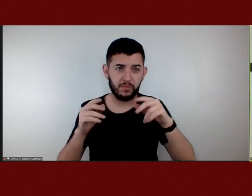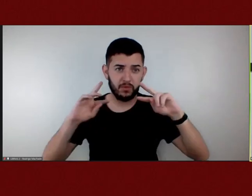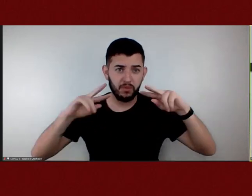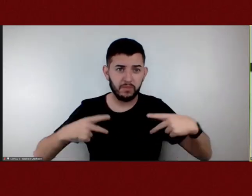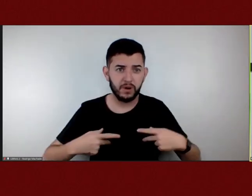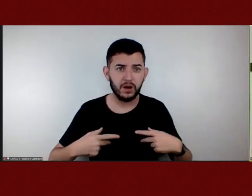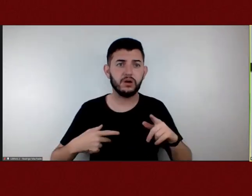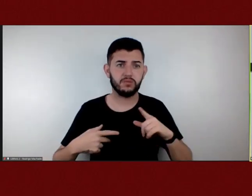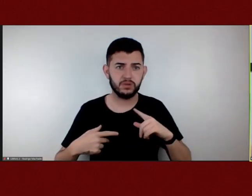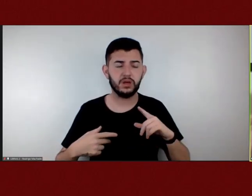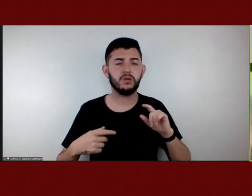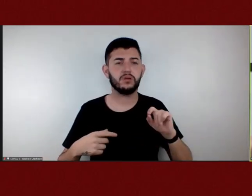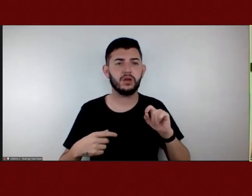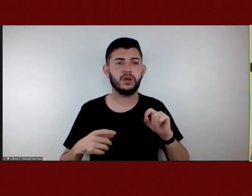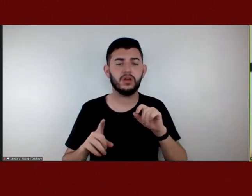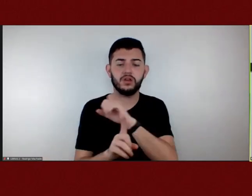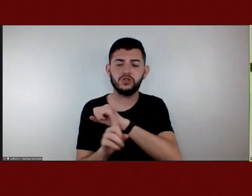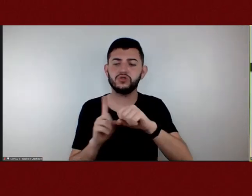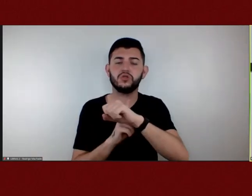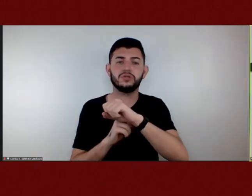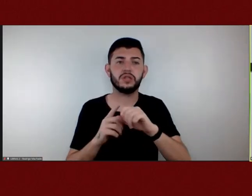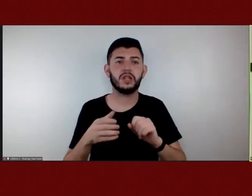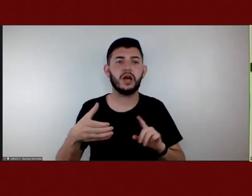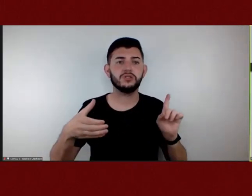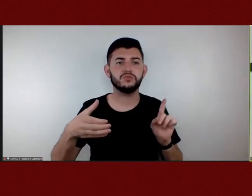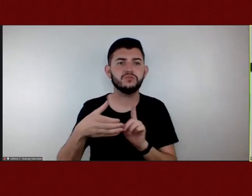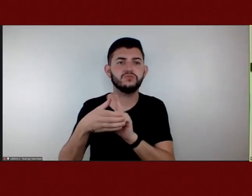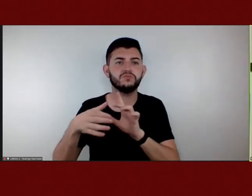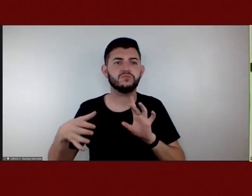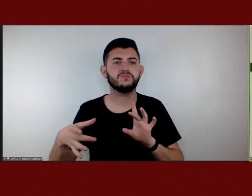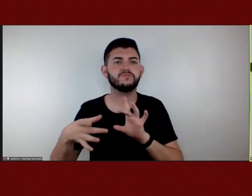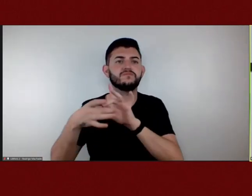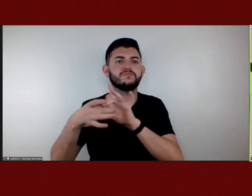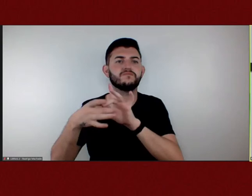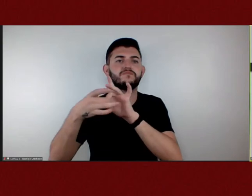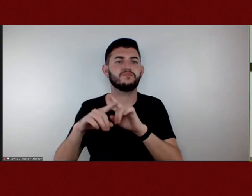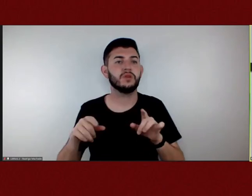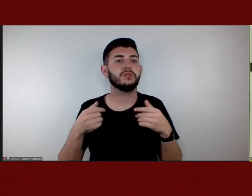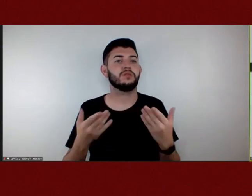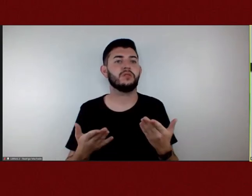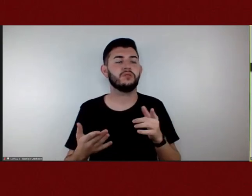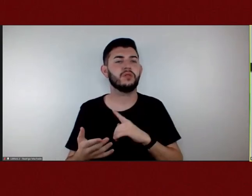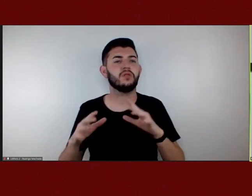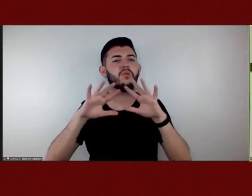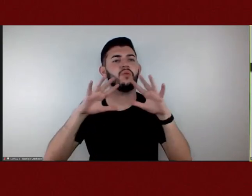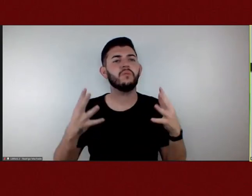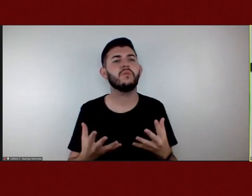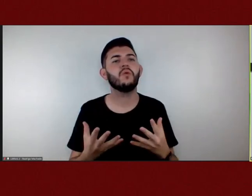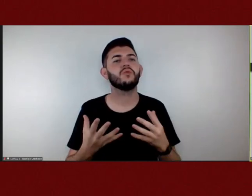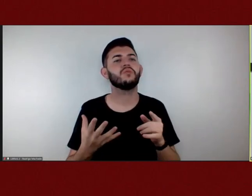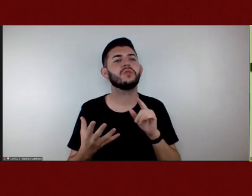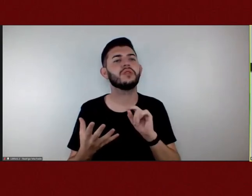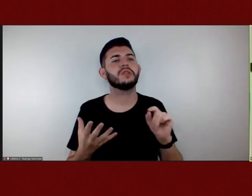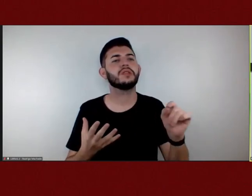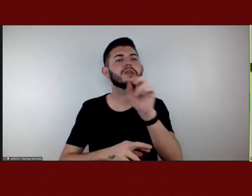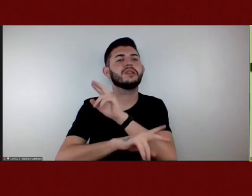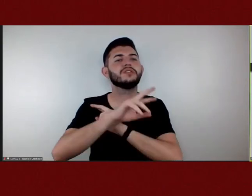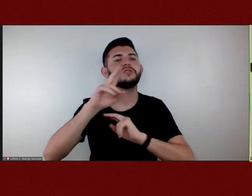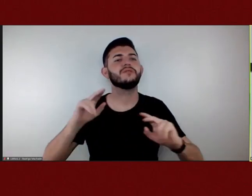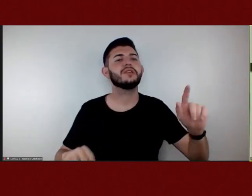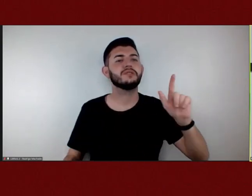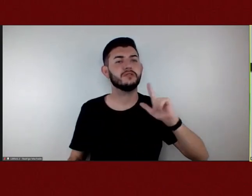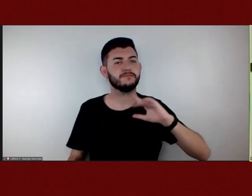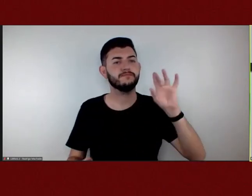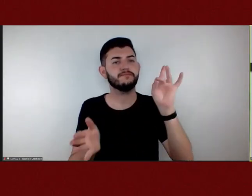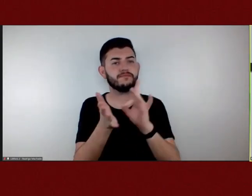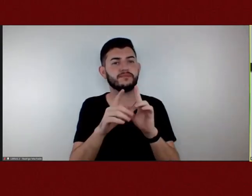em sociedade. Mas o mundo diverso que nós vivemos. Eu quero trazer essa